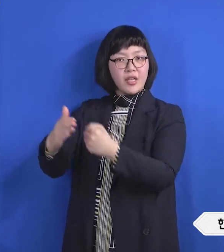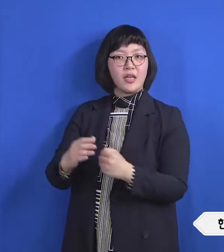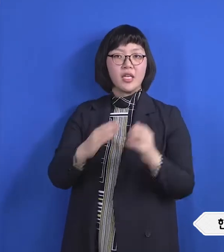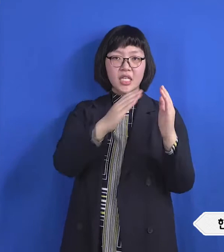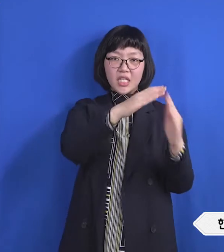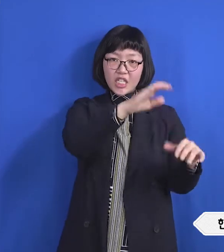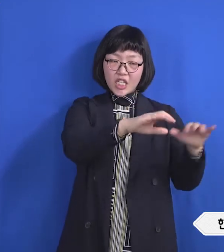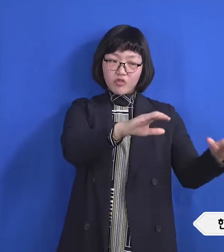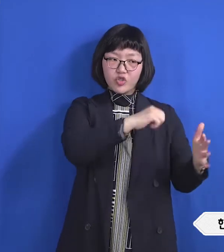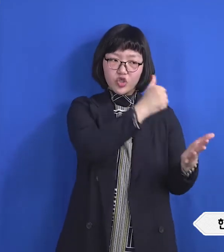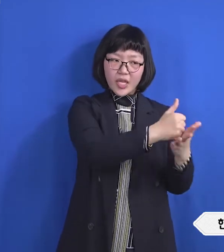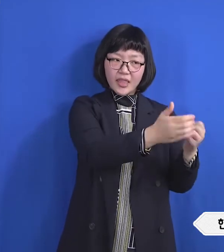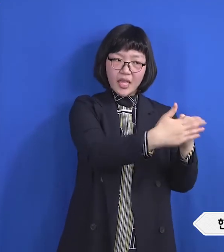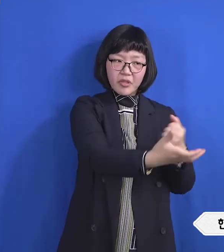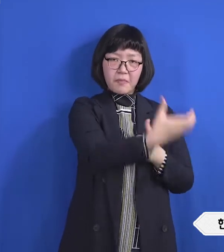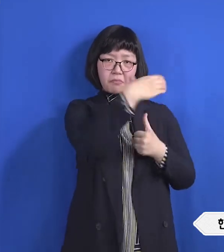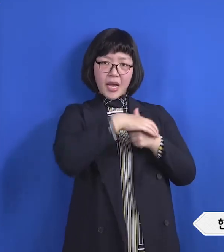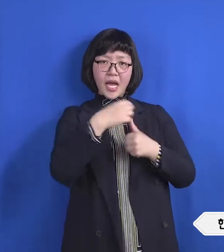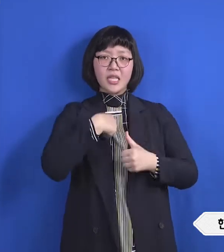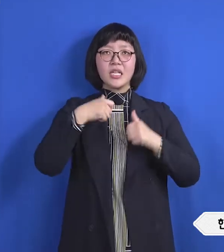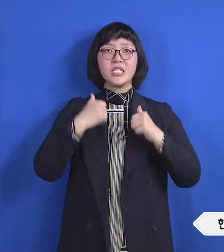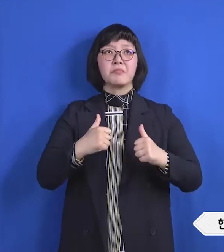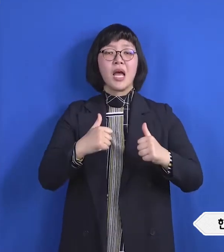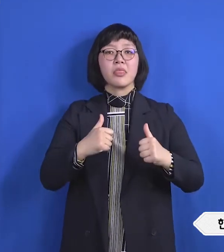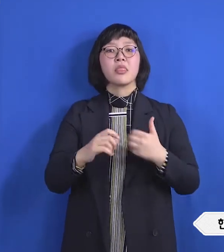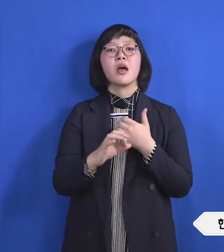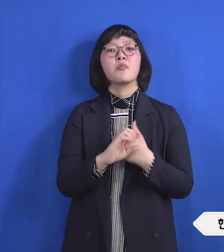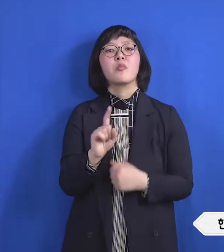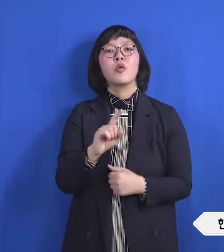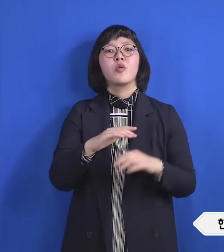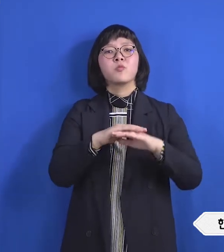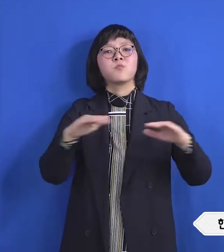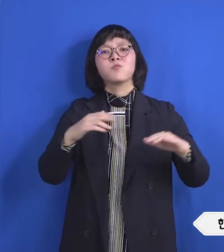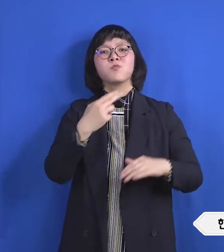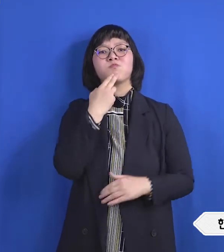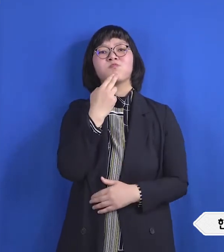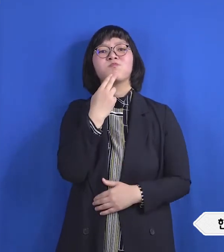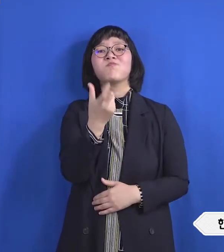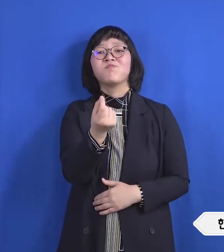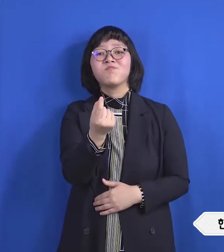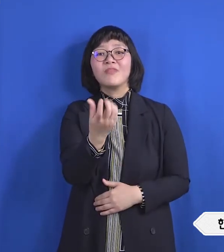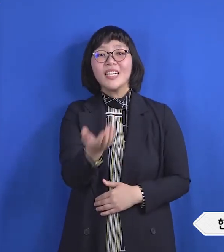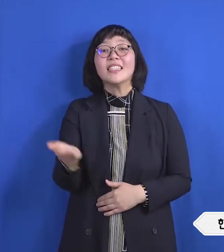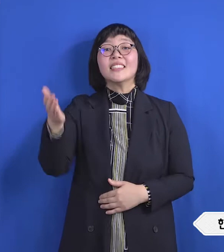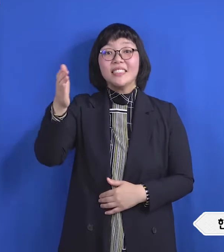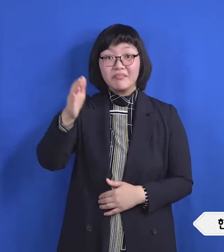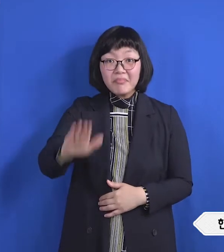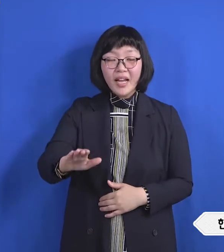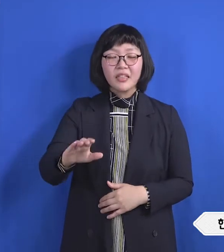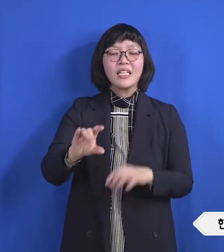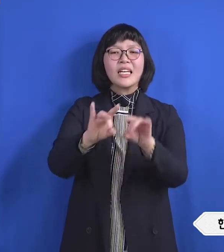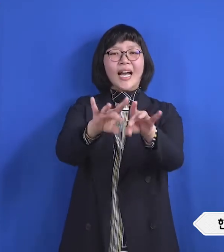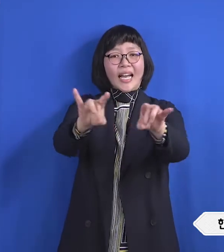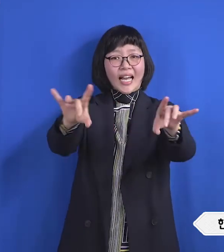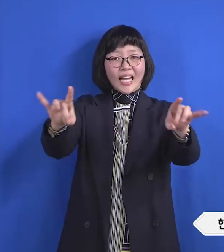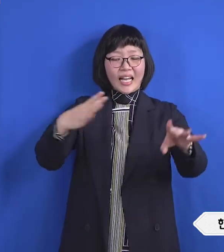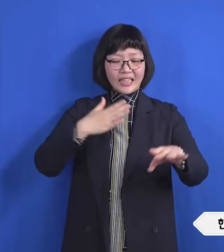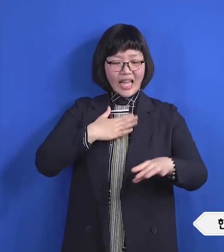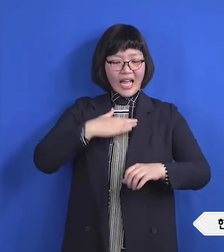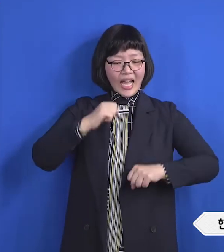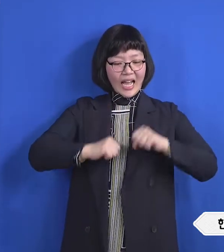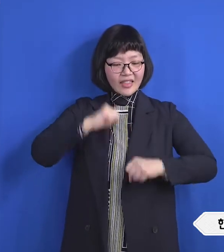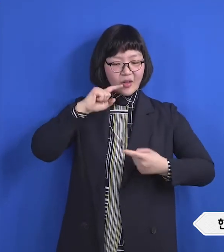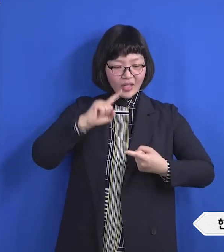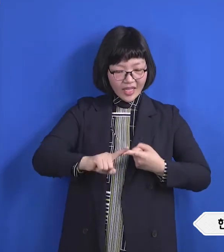일 때문에 내가 심판을 받는다면 그 심판은 공정하지 못한 것이지만은 우리가 다 자기 손으로 행한